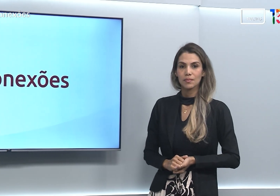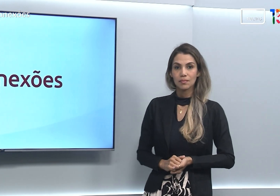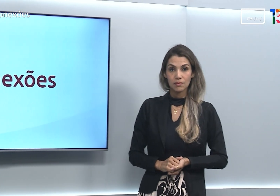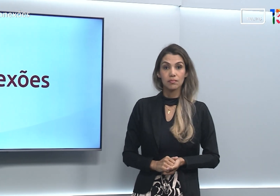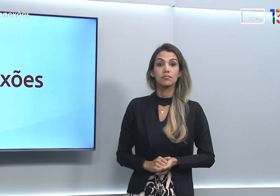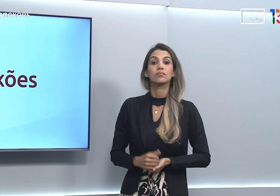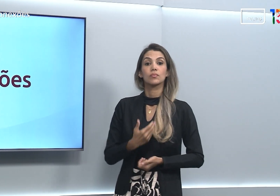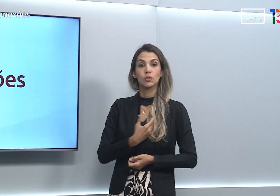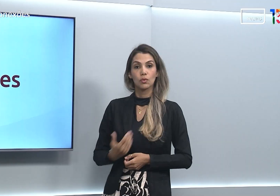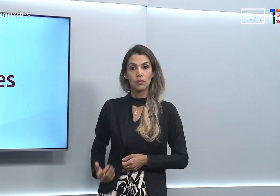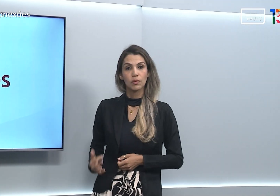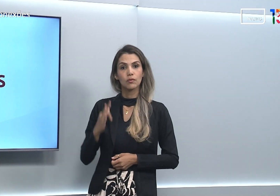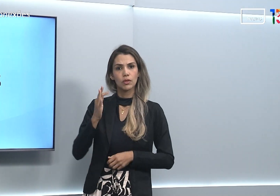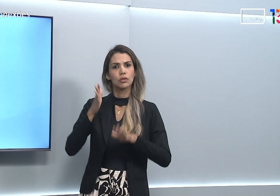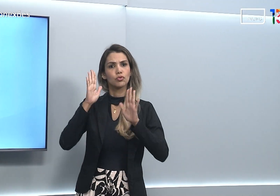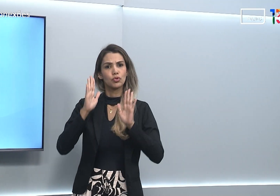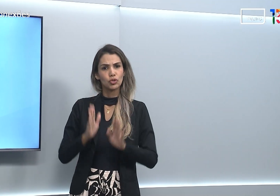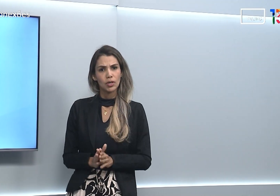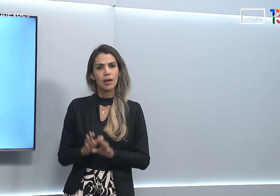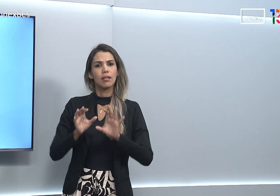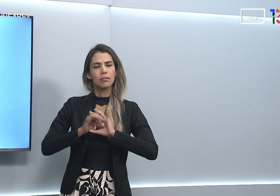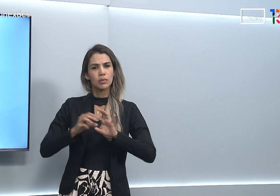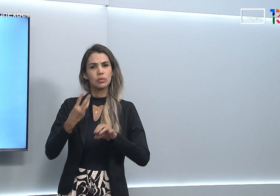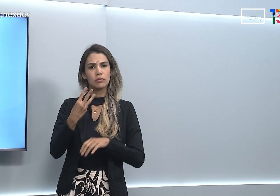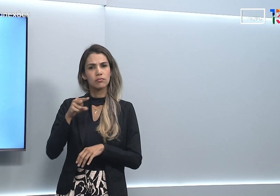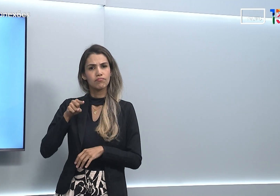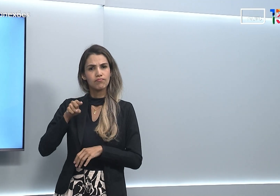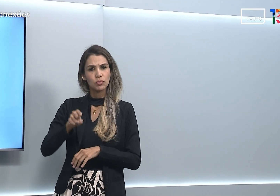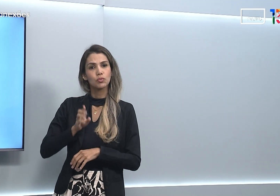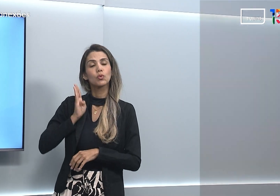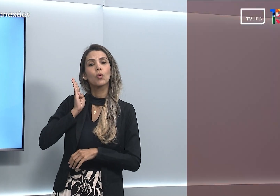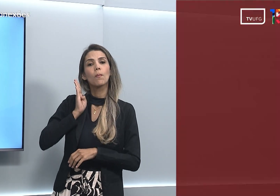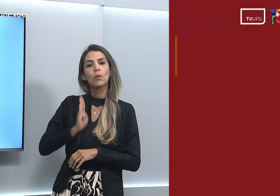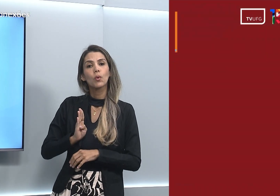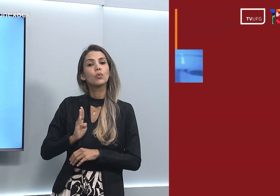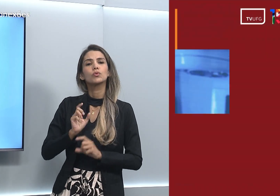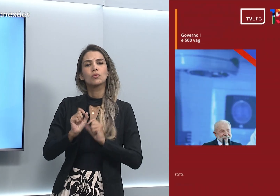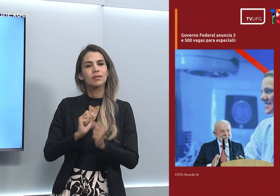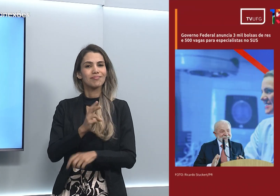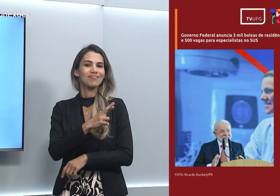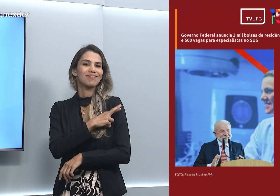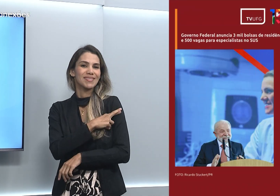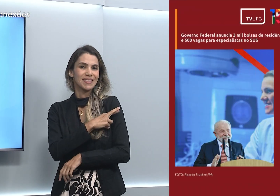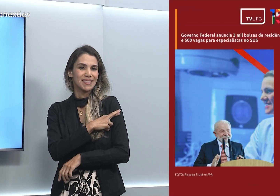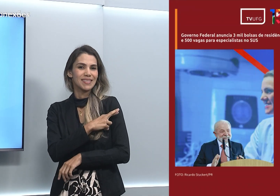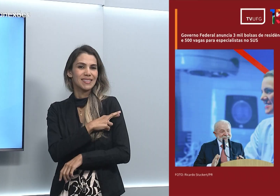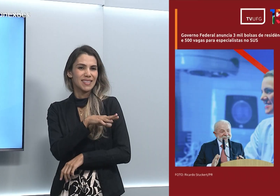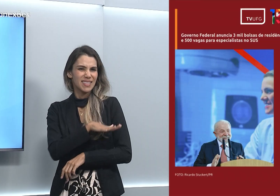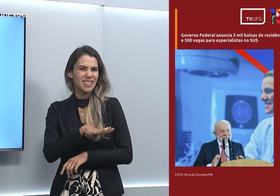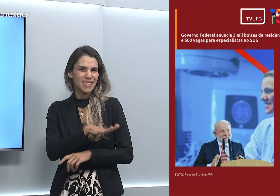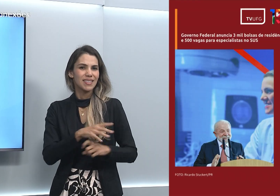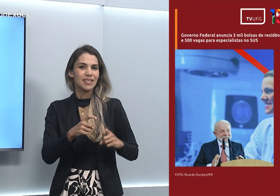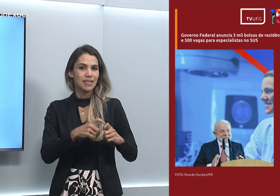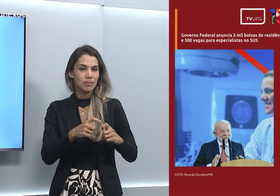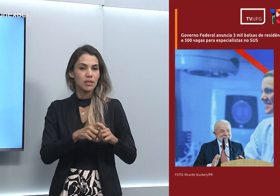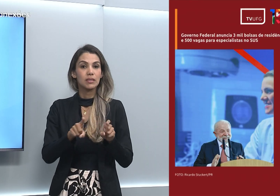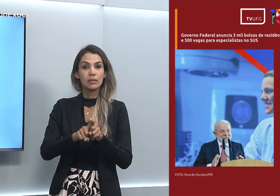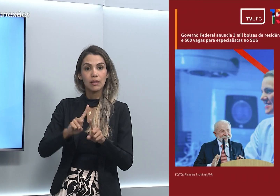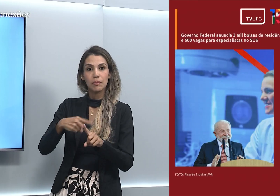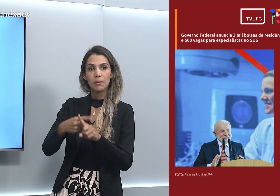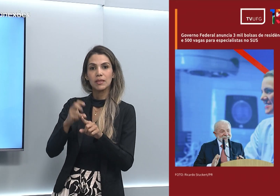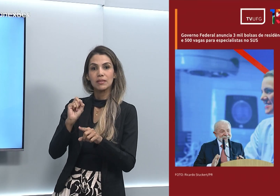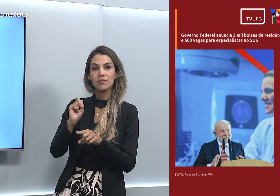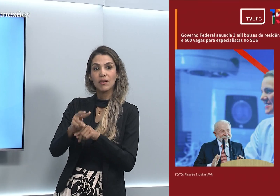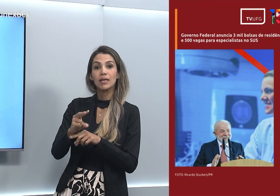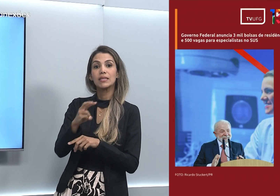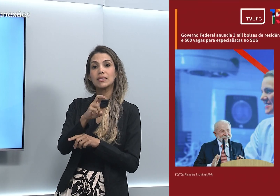O governo federal liberou 3.000 bolsas de residência e 500 vagas para especialistas no